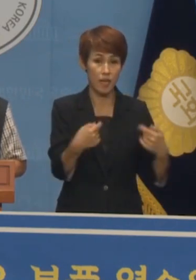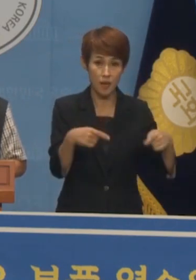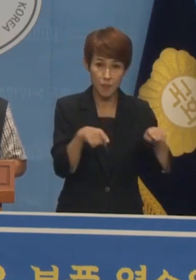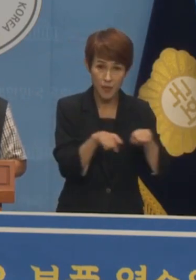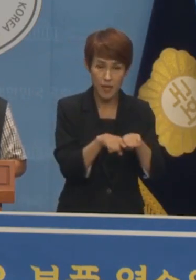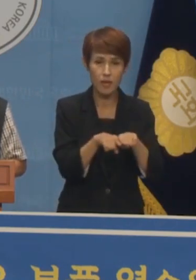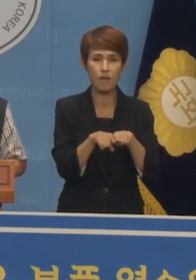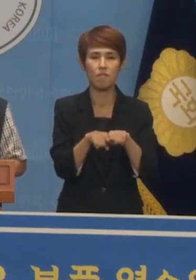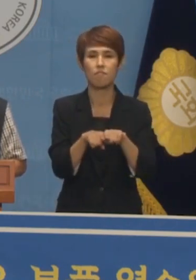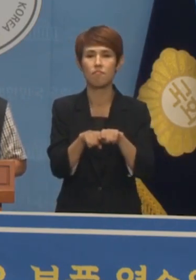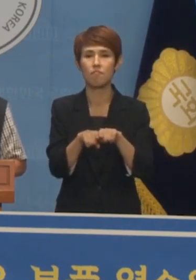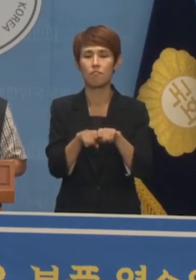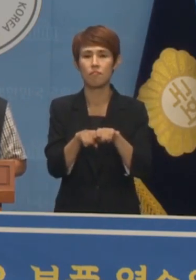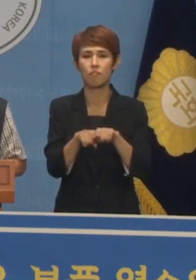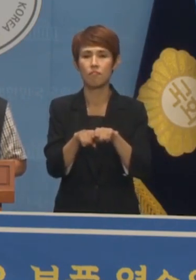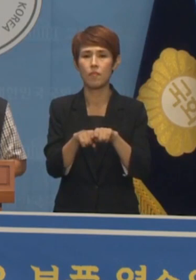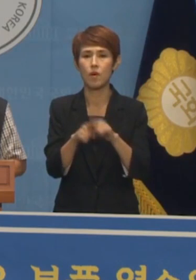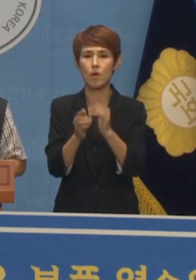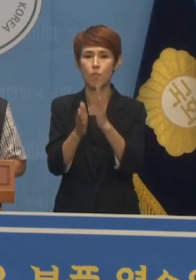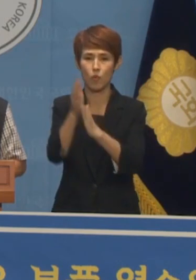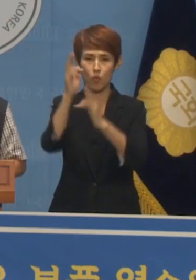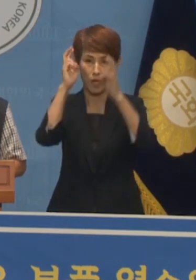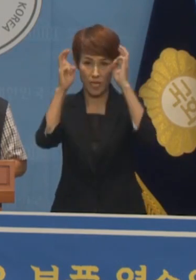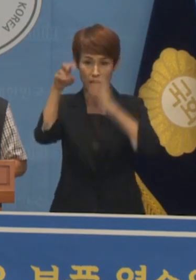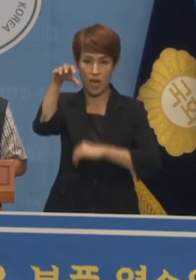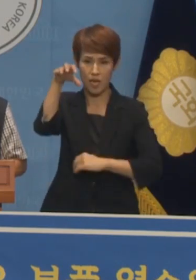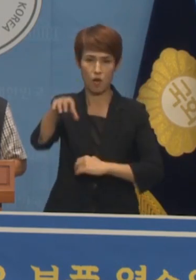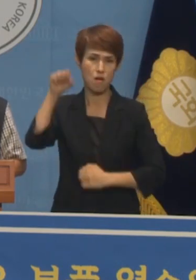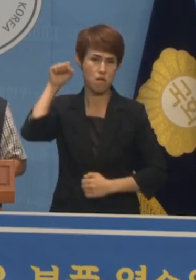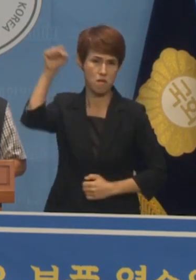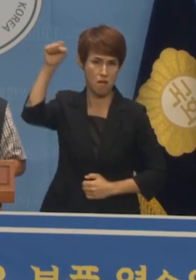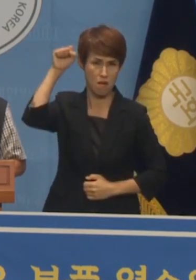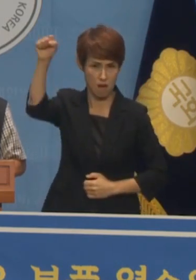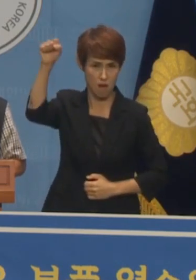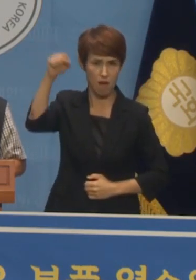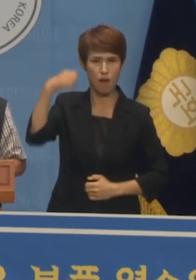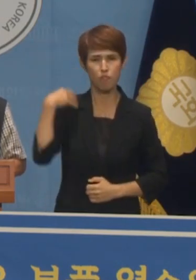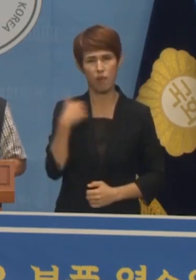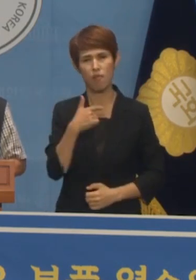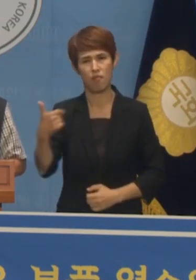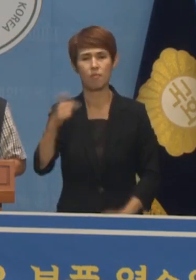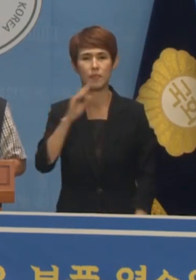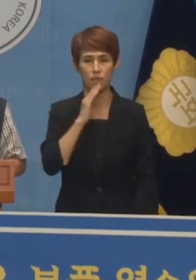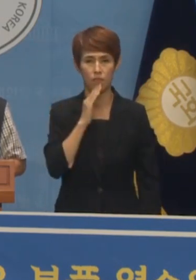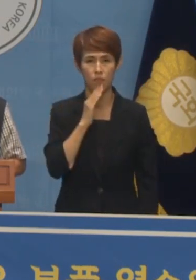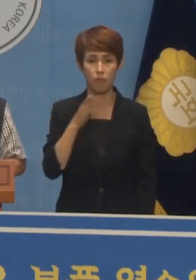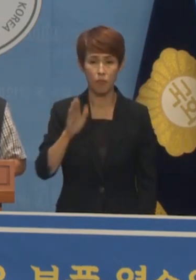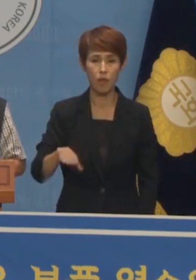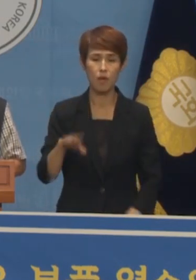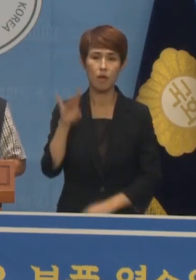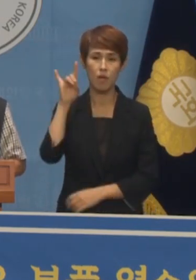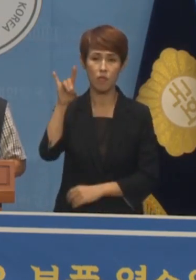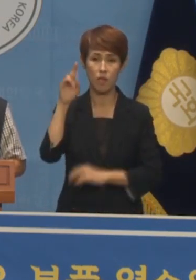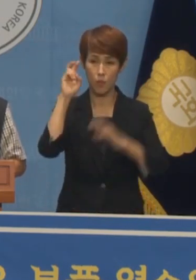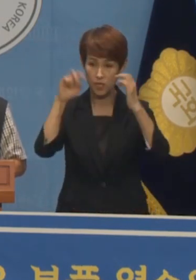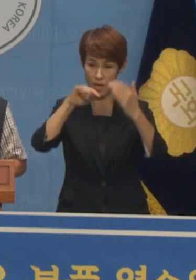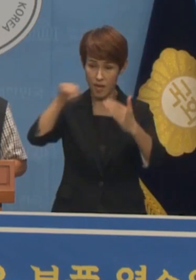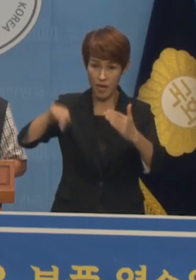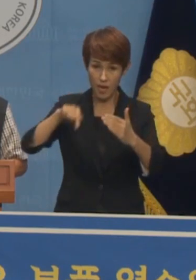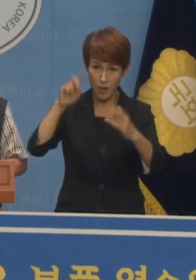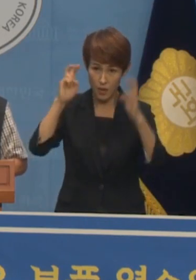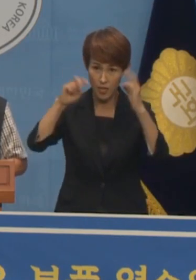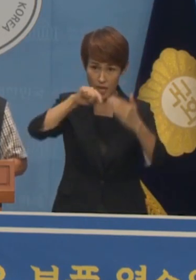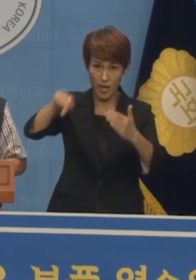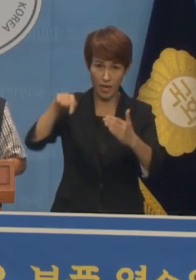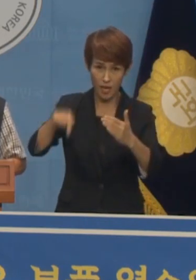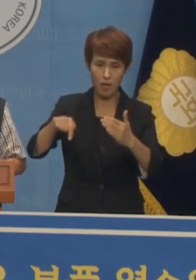현대차 정문에서 집회한다는 것은 상당히 부담스러운 집회입니다. 하지만 현대차 안에는